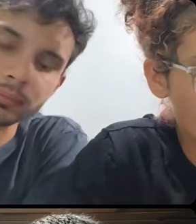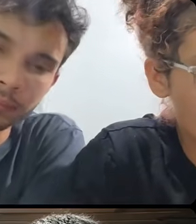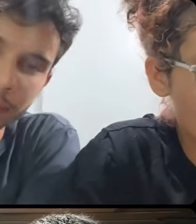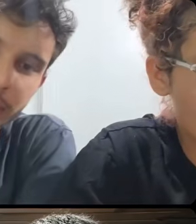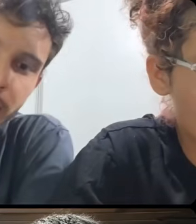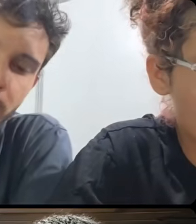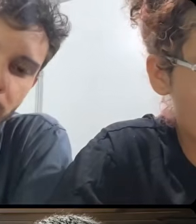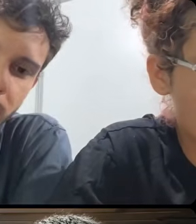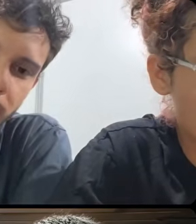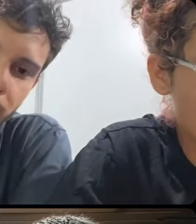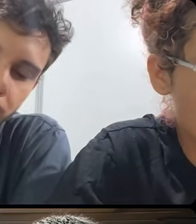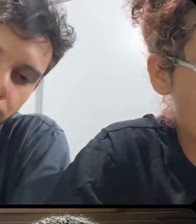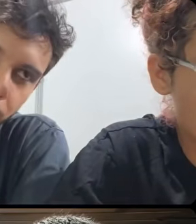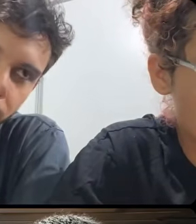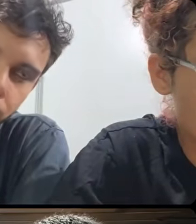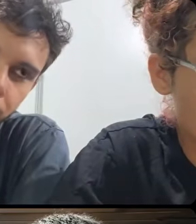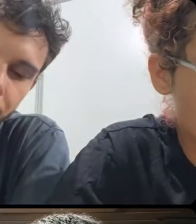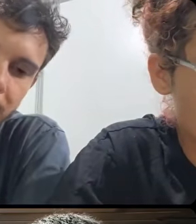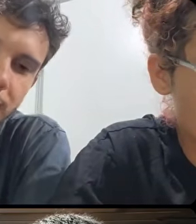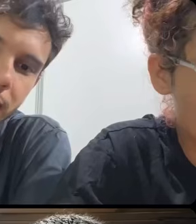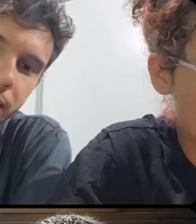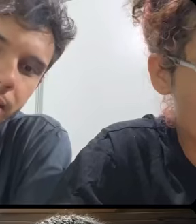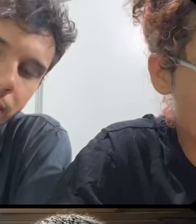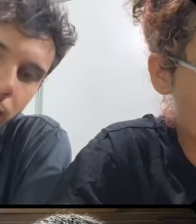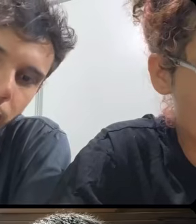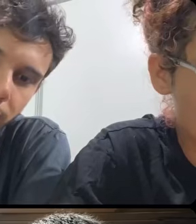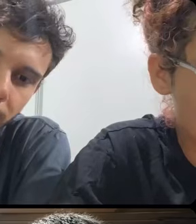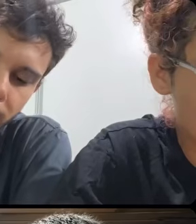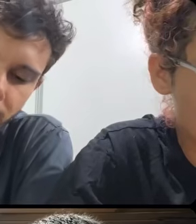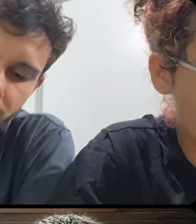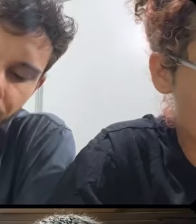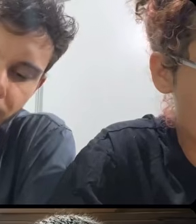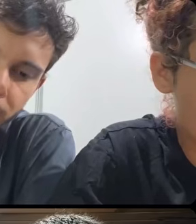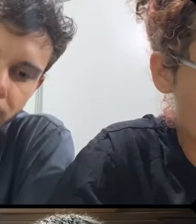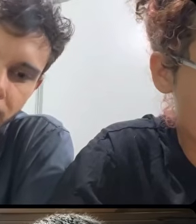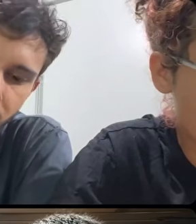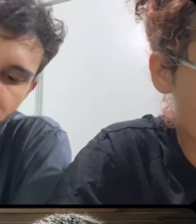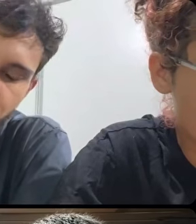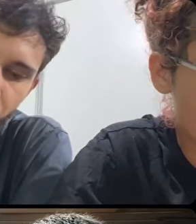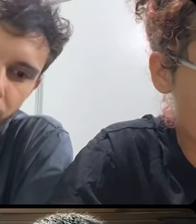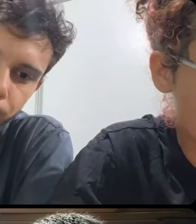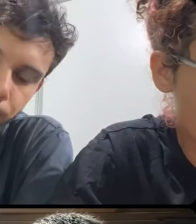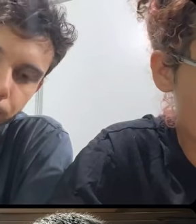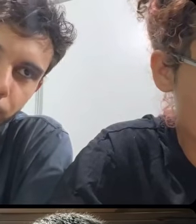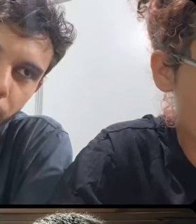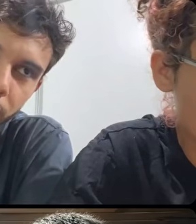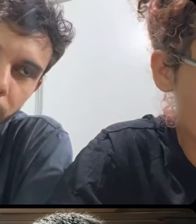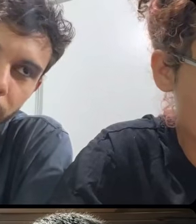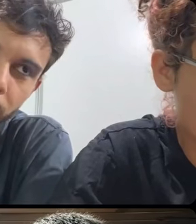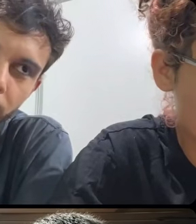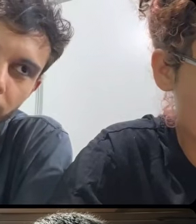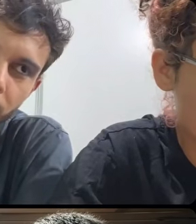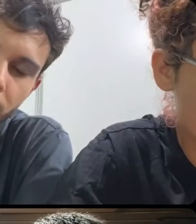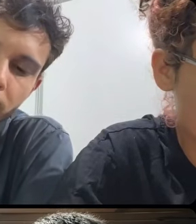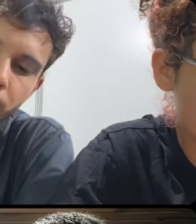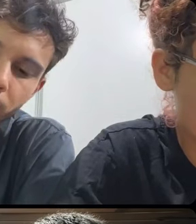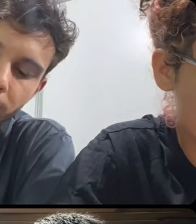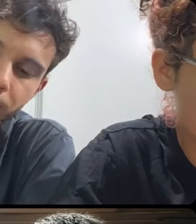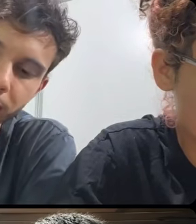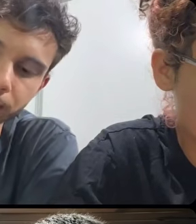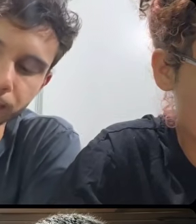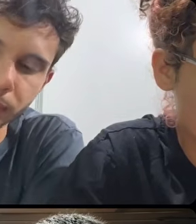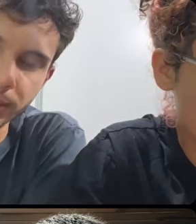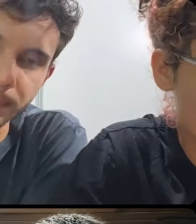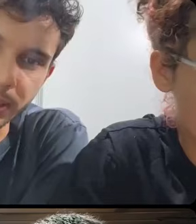Renúncia, né, através dela, ela pôde me passar o que ela fazia lá em Minas e eu pude, né, conseguir